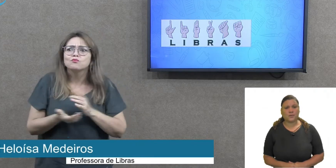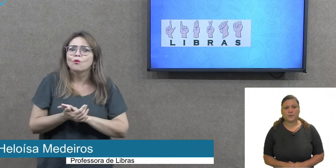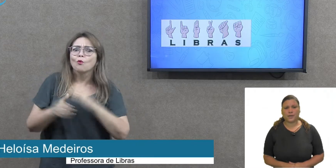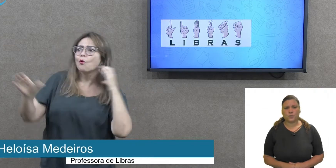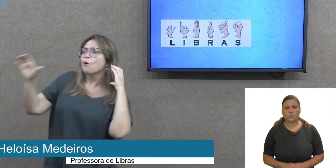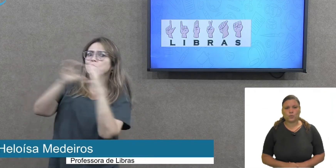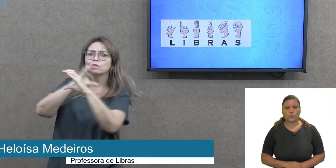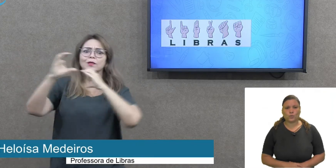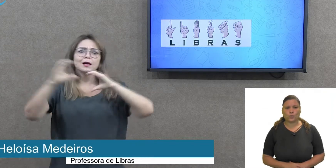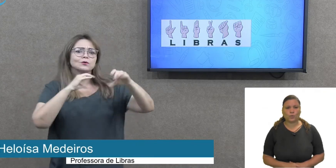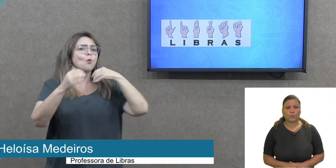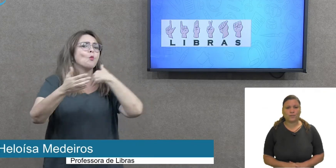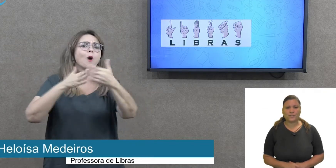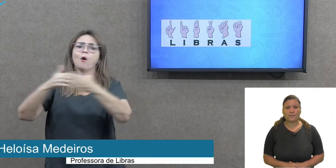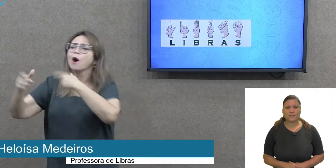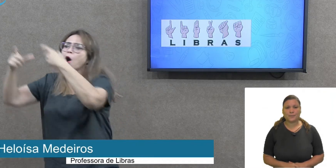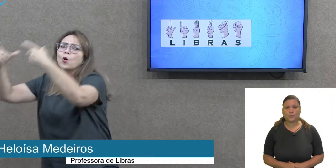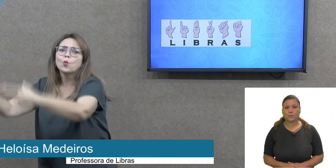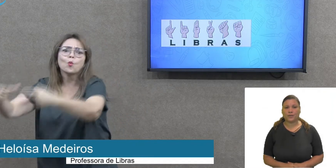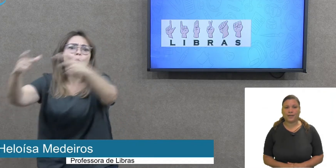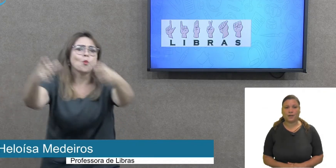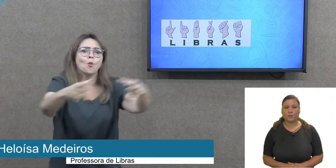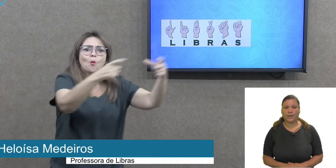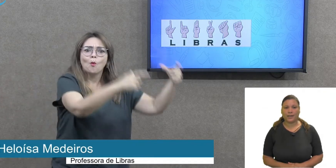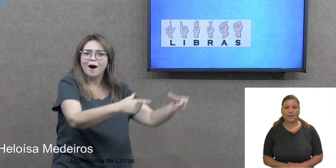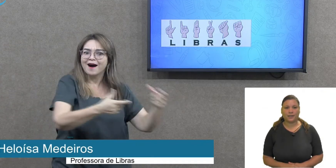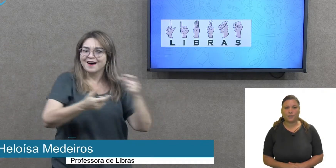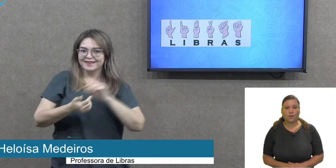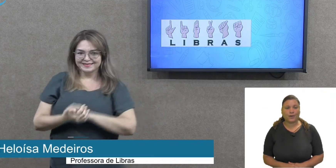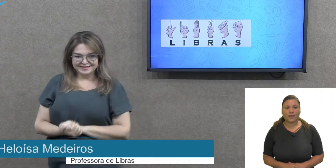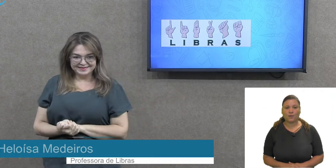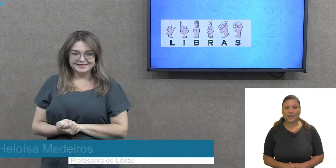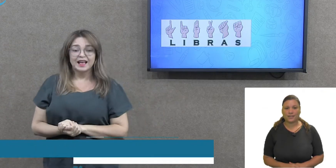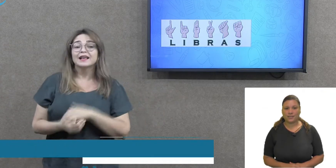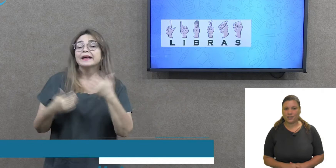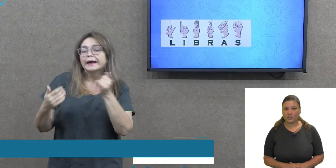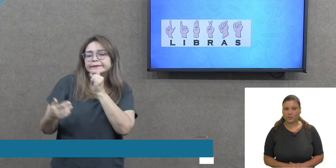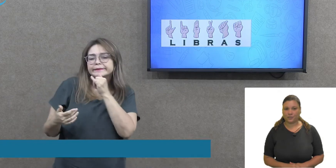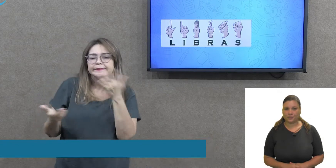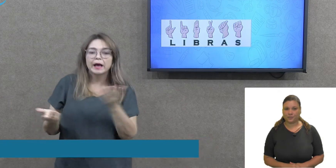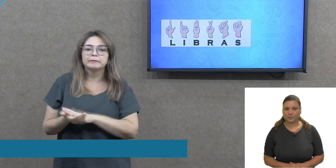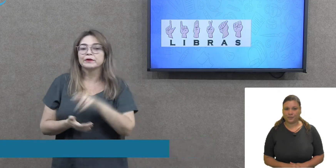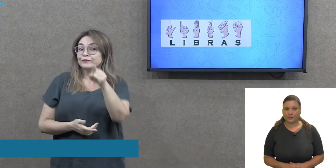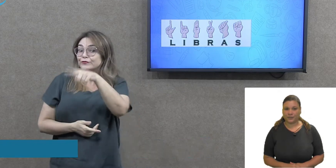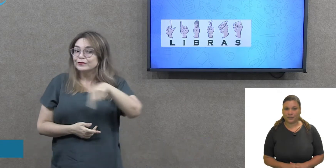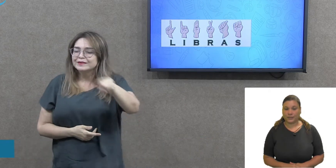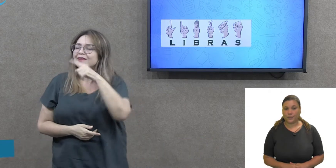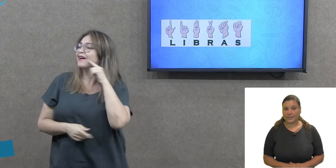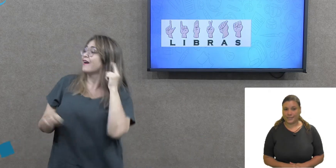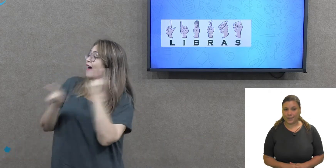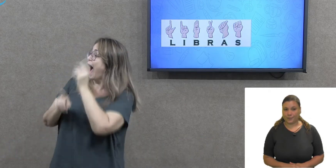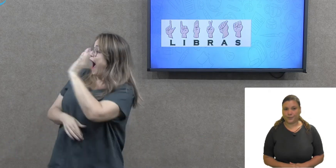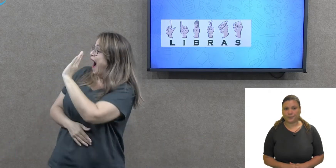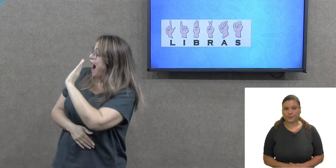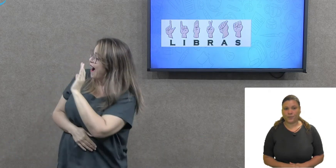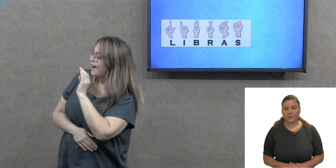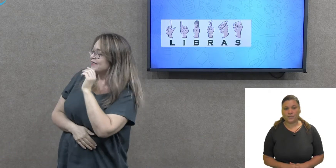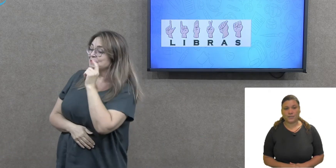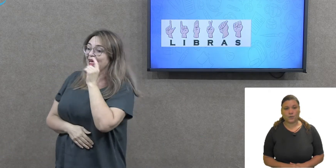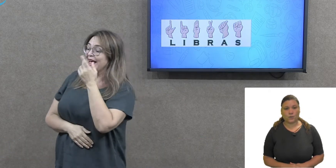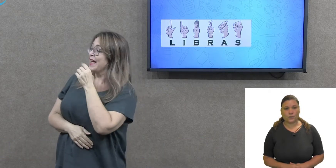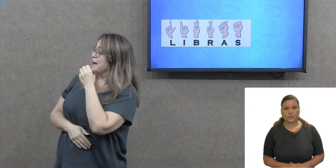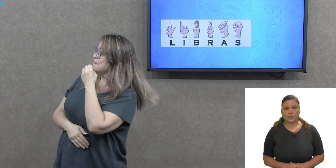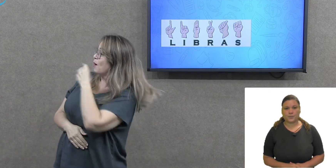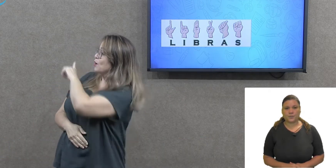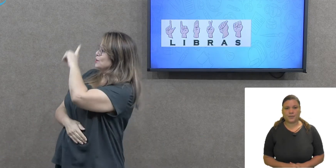Se você encontrar com um surdo, como que você vai fazer para se comunicar com ele em qualquer lugar que seja? Um exemplo,